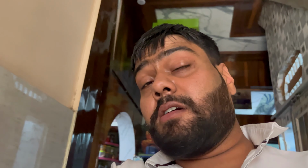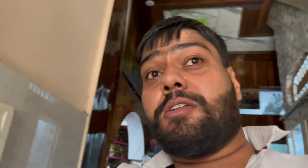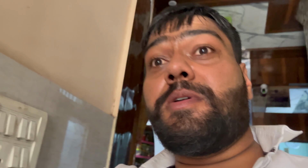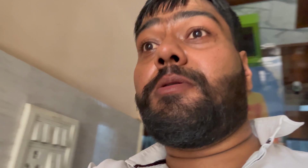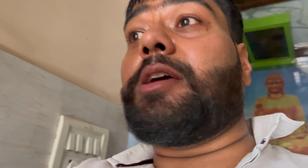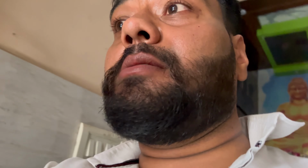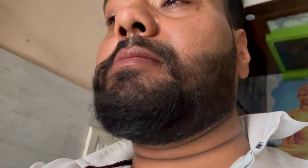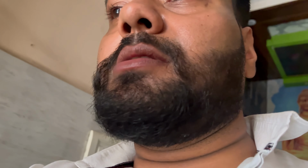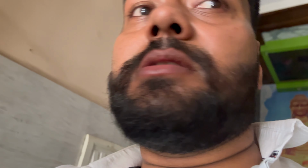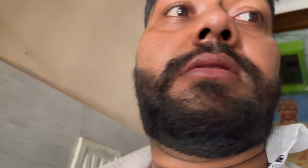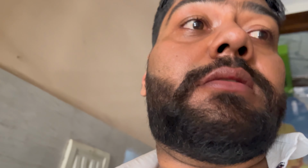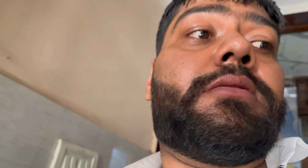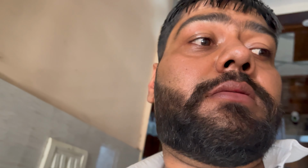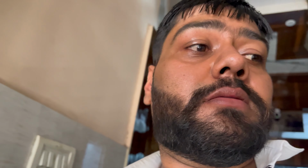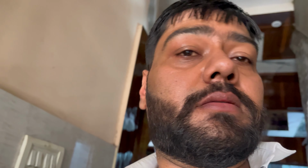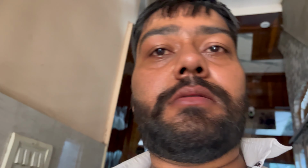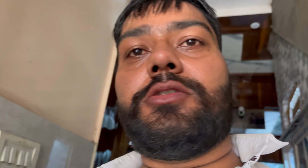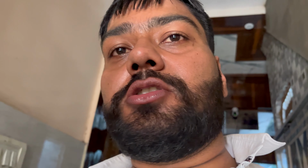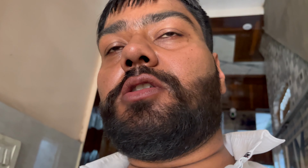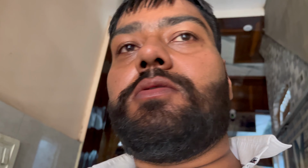गर्मी भाई। चलो